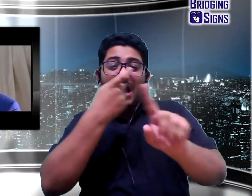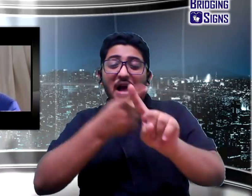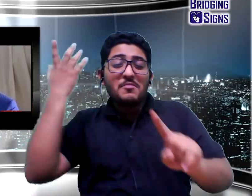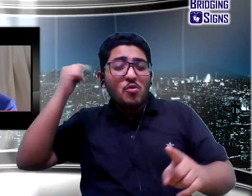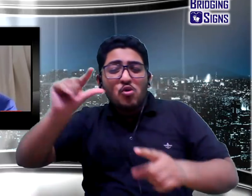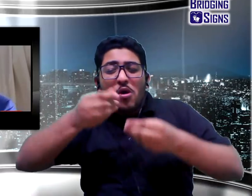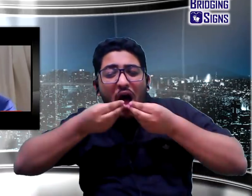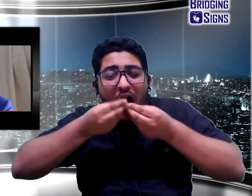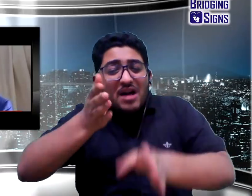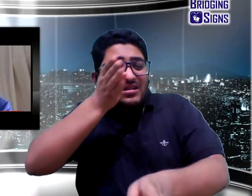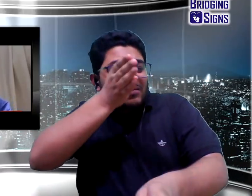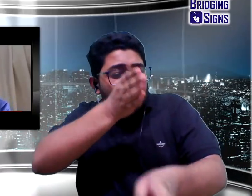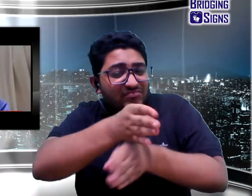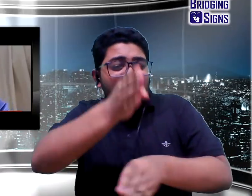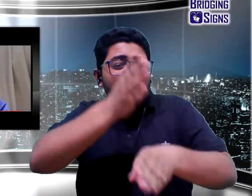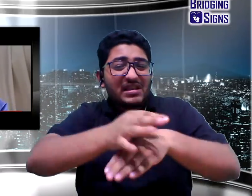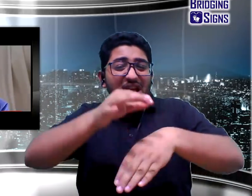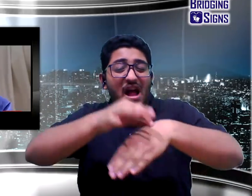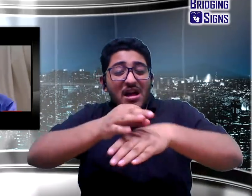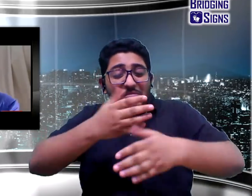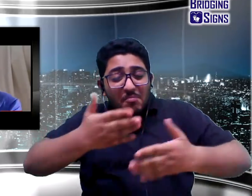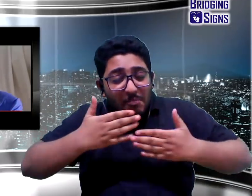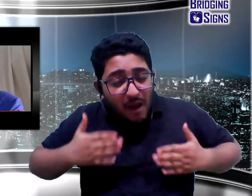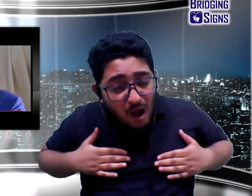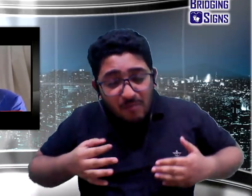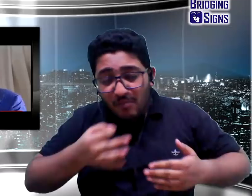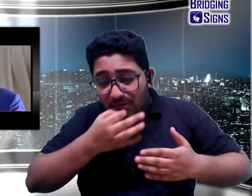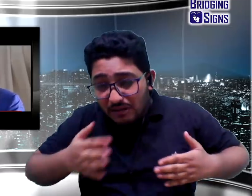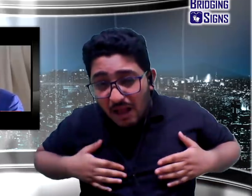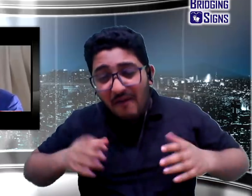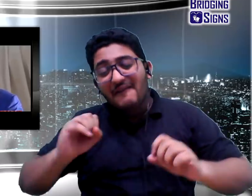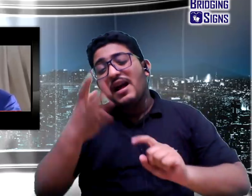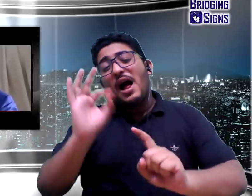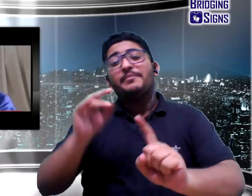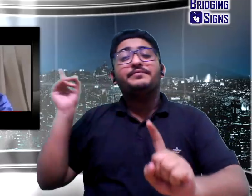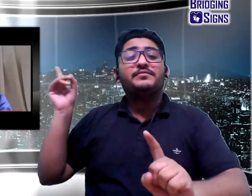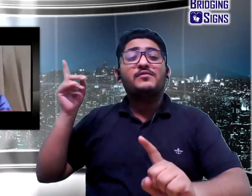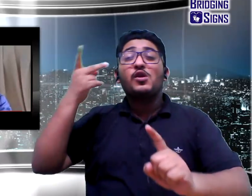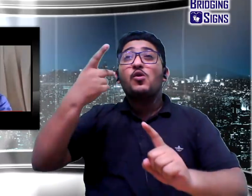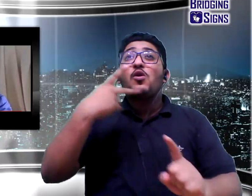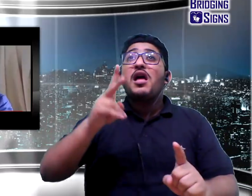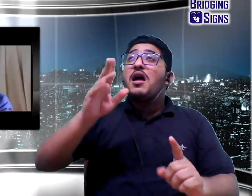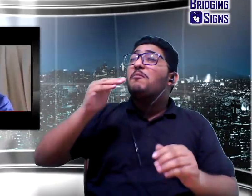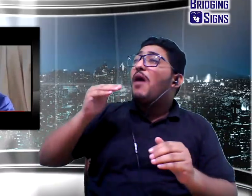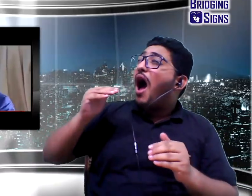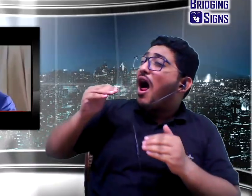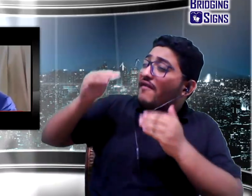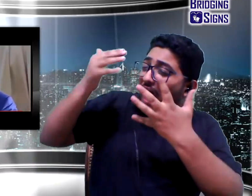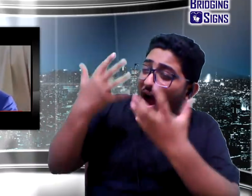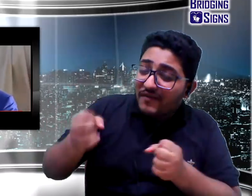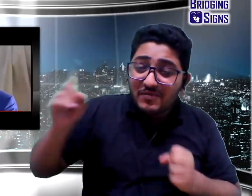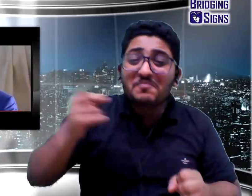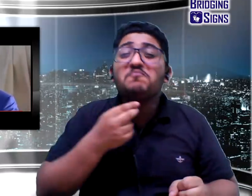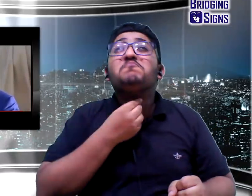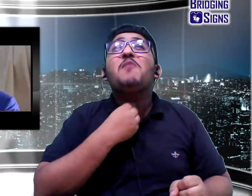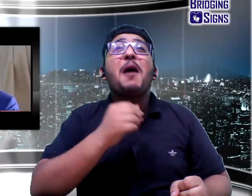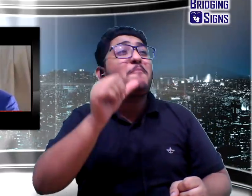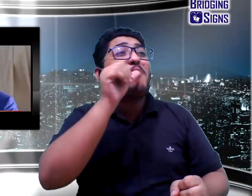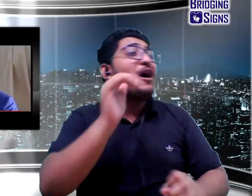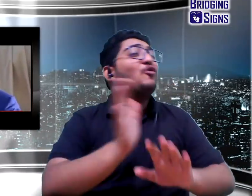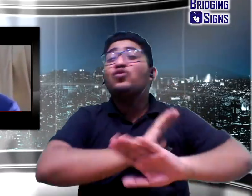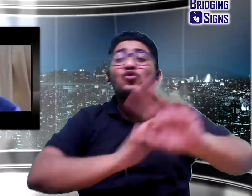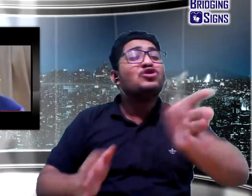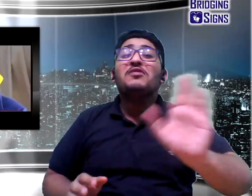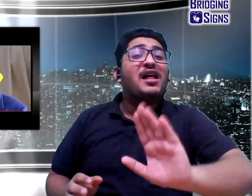ਇਹਦਾ ਗੱਲ ਉਸ ਮੁਰਸ਼ਦ ਦੇ ਨਾਮ ਦੀ। ਗੱਲ ਉਸ ਮੁਕੱਦਸ ਰਾਹ ਦੀ ਹੈ ਜੋ ਪਿਆਸ ਤੋਂ ਪਾਣੀ ਤੱਕ